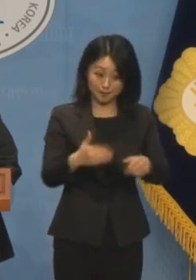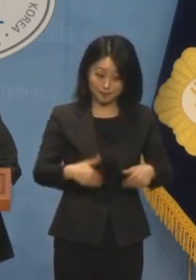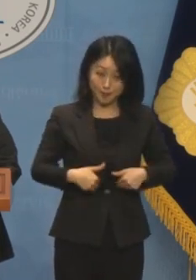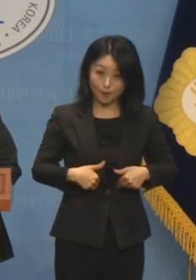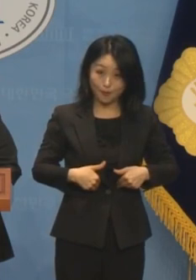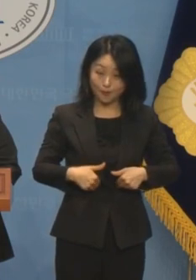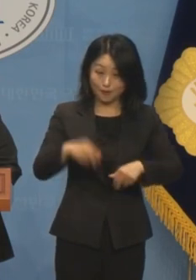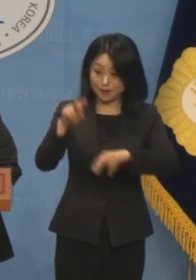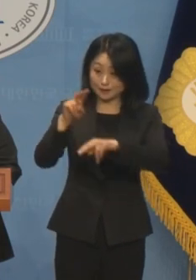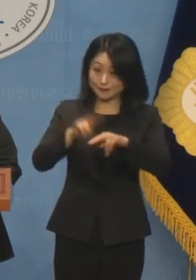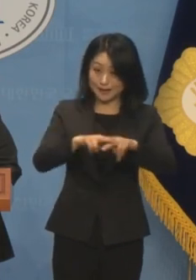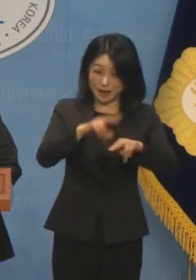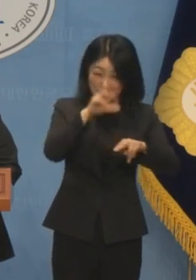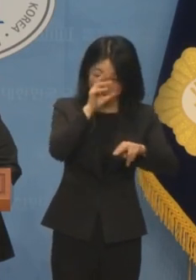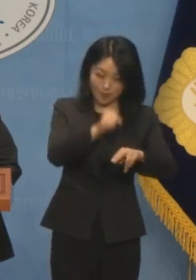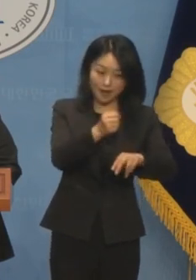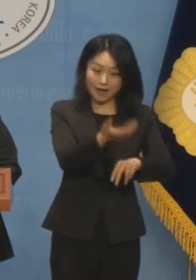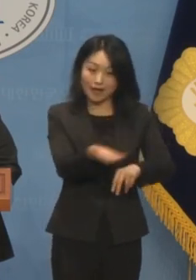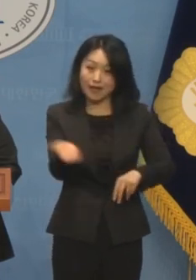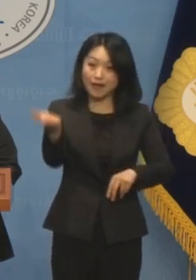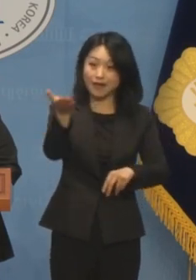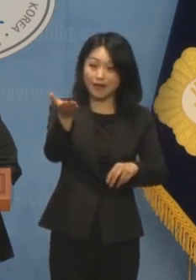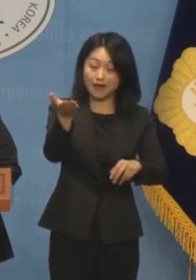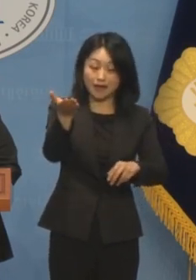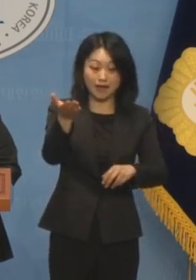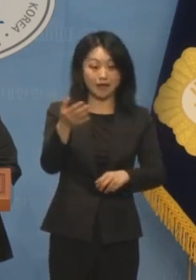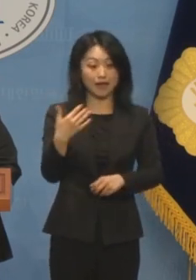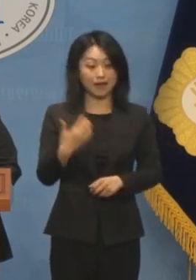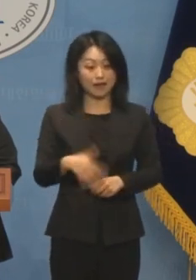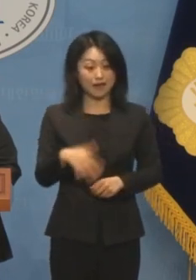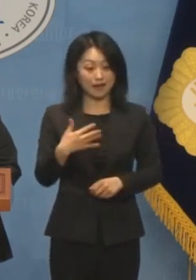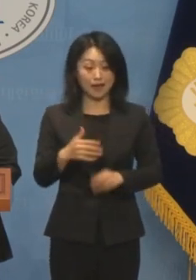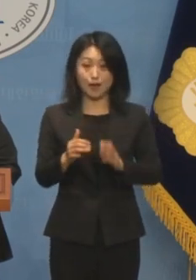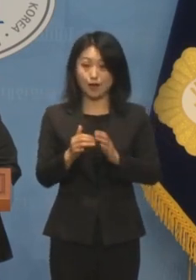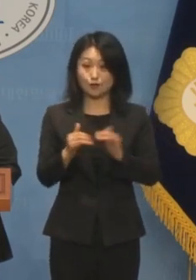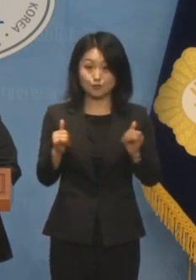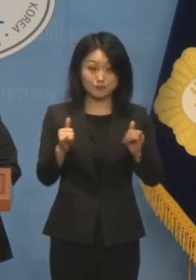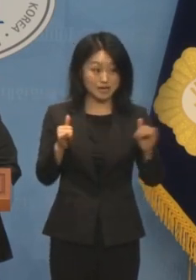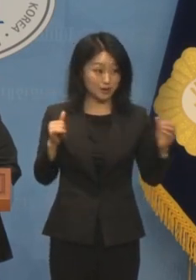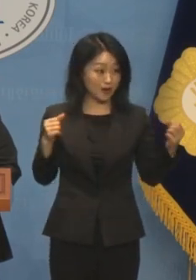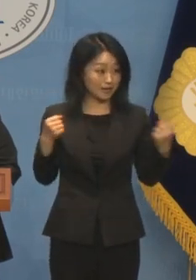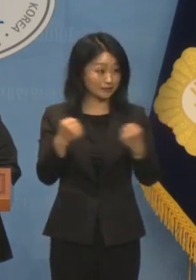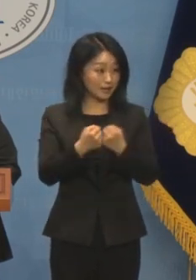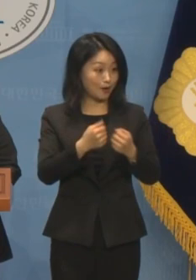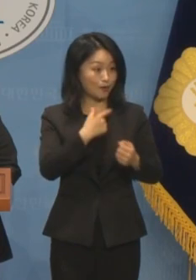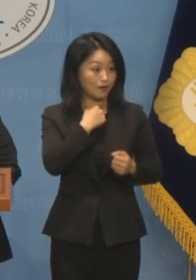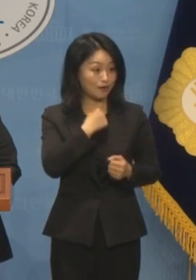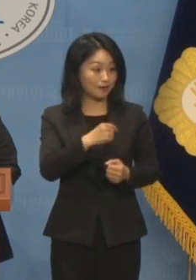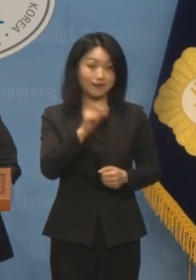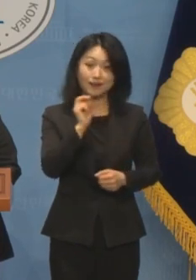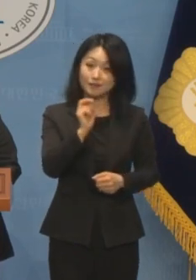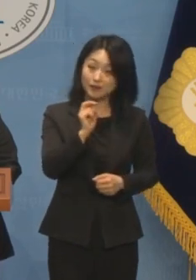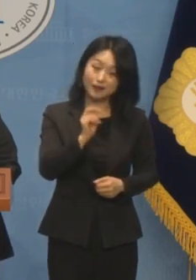사실상 승진이라니 이쯤 되면 국민과 싸우겠다는 뜻 아닙니까?